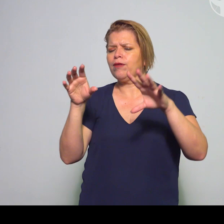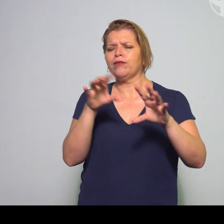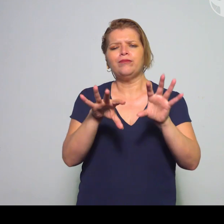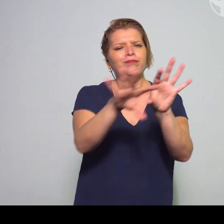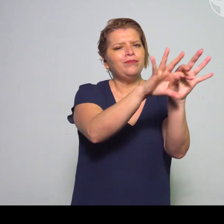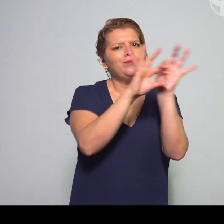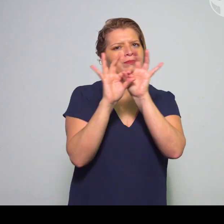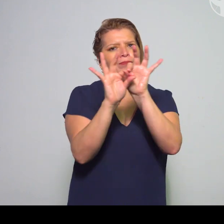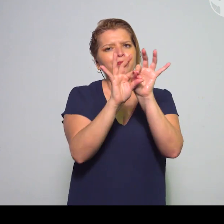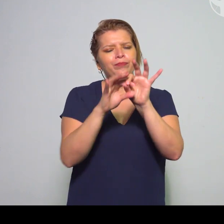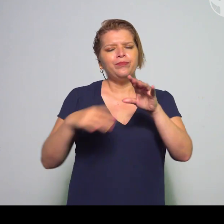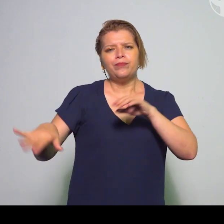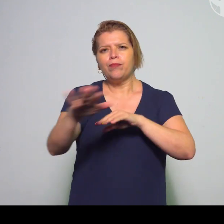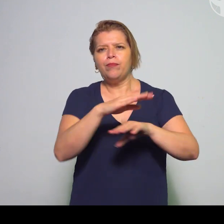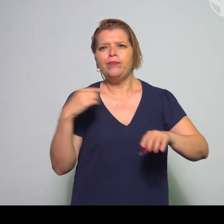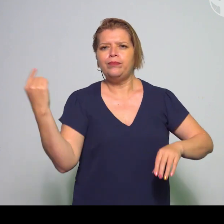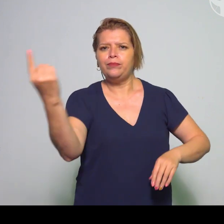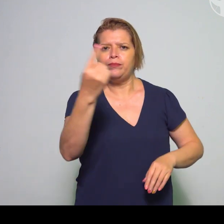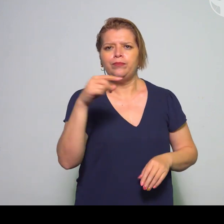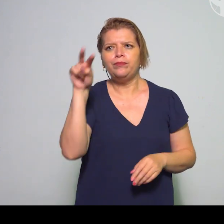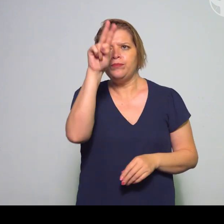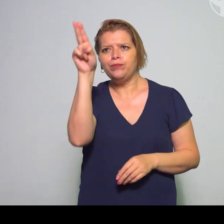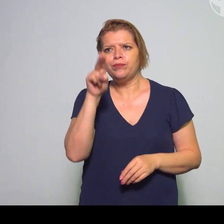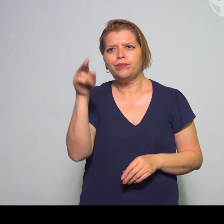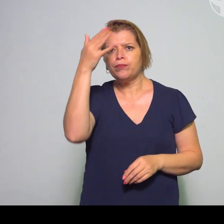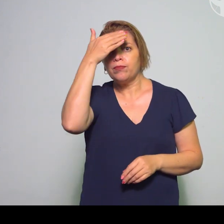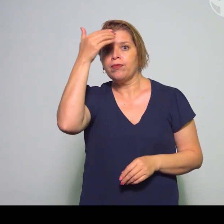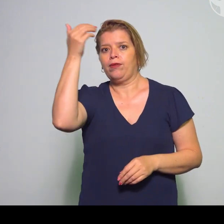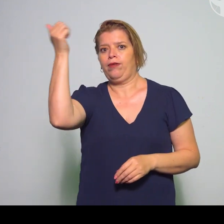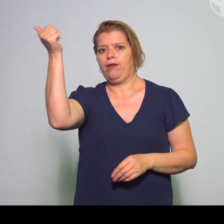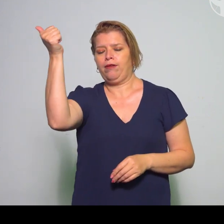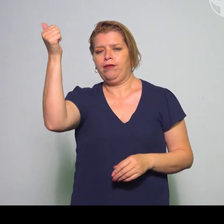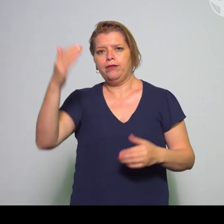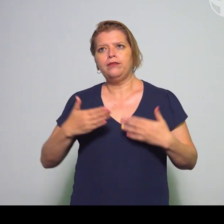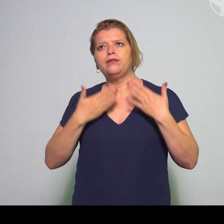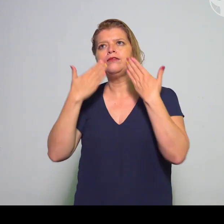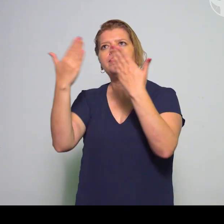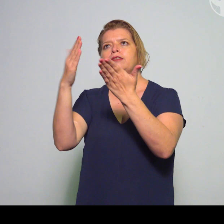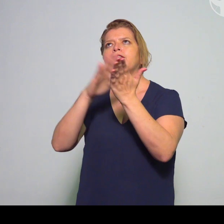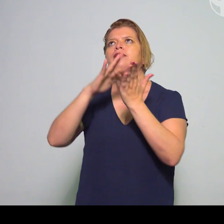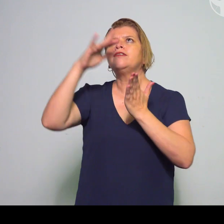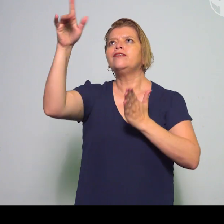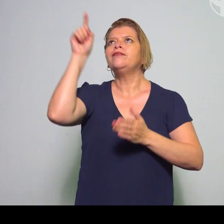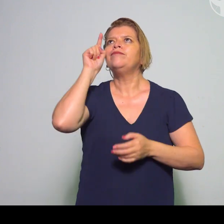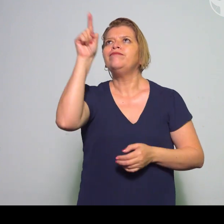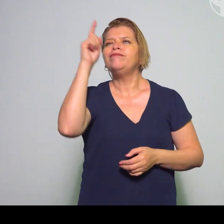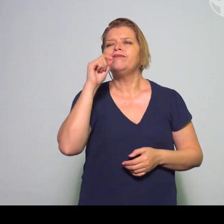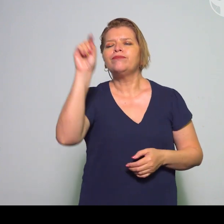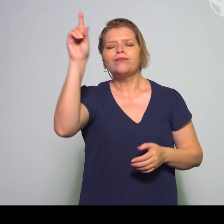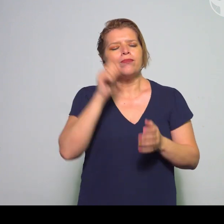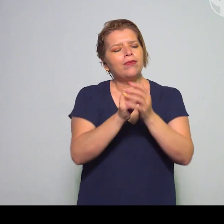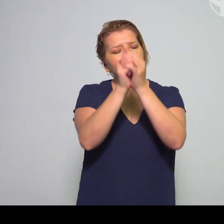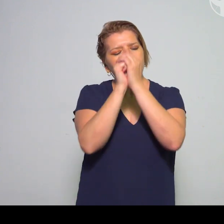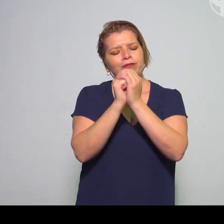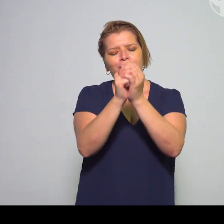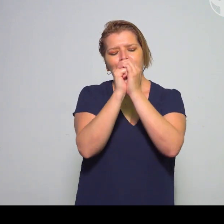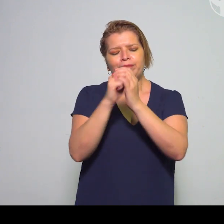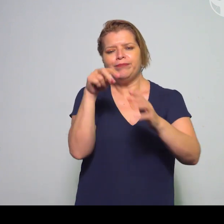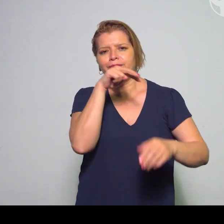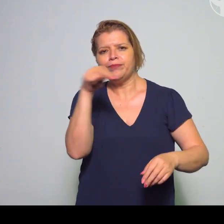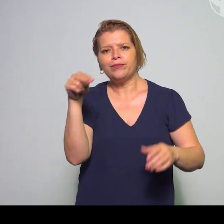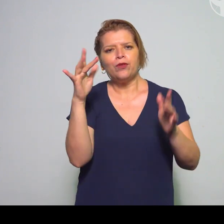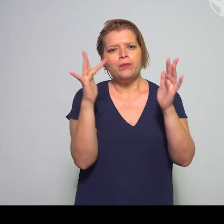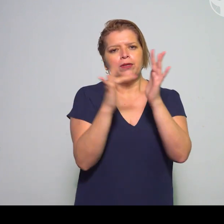declarar bendición y unidad. Y sobre todo, nunca se nos olvidará darte la gloria a